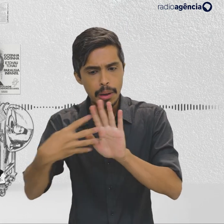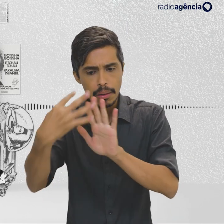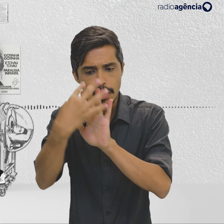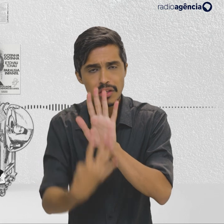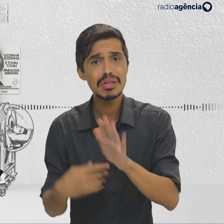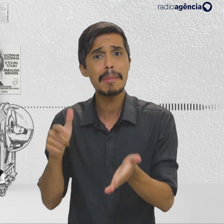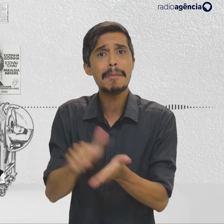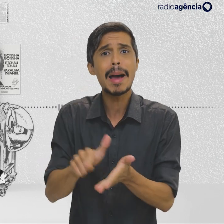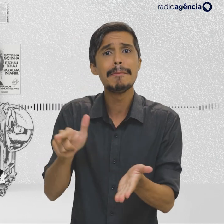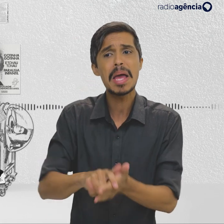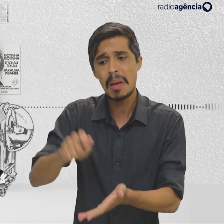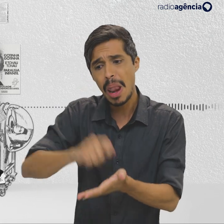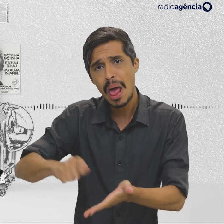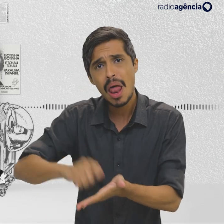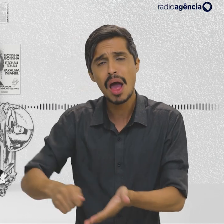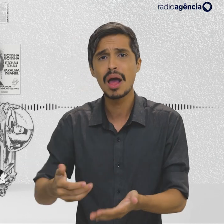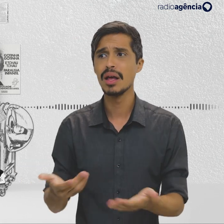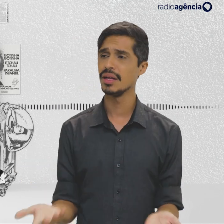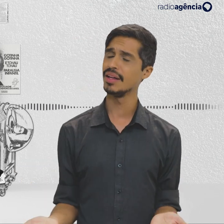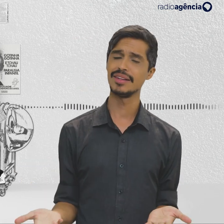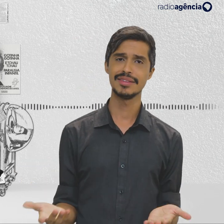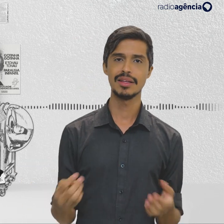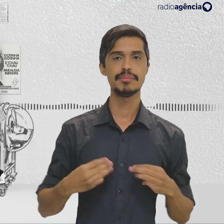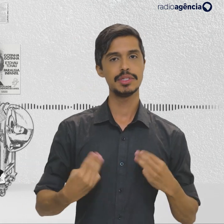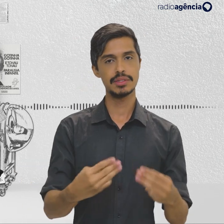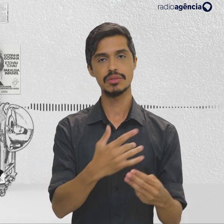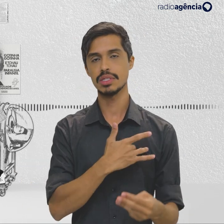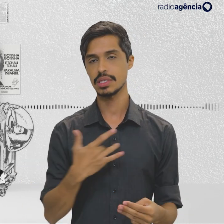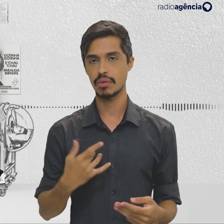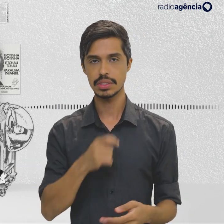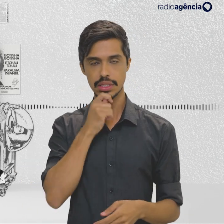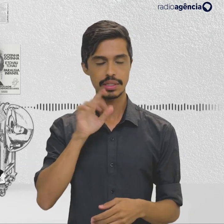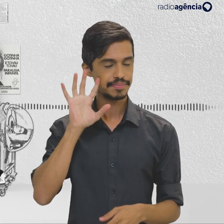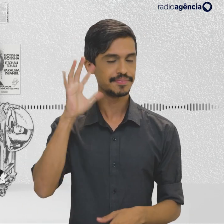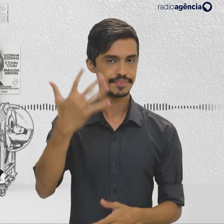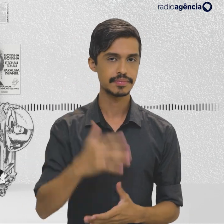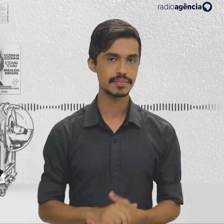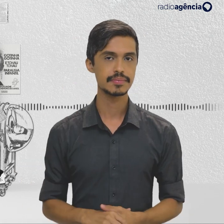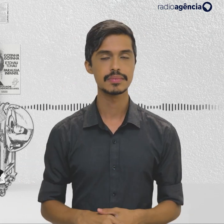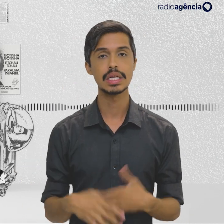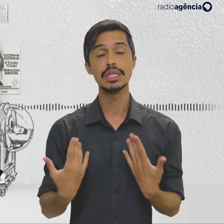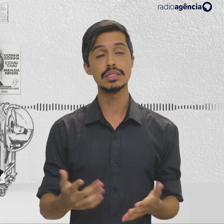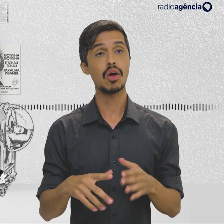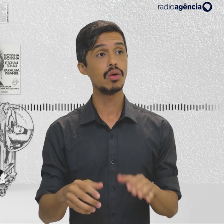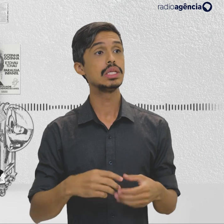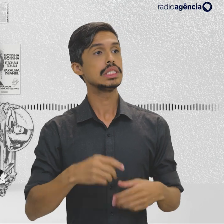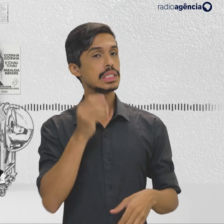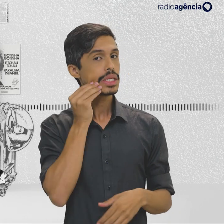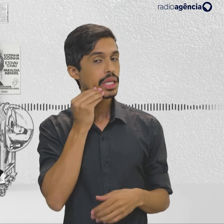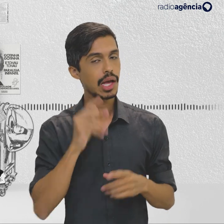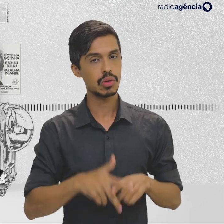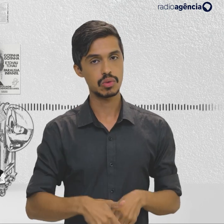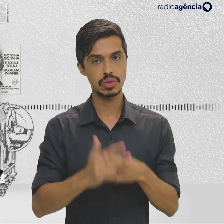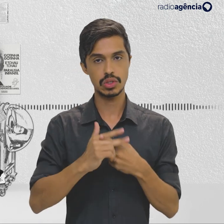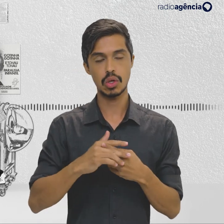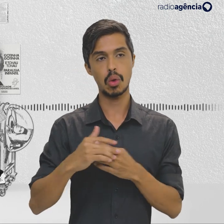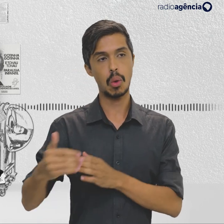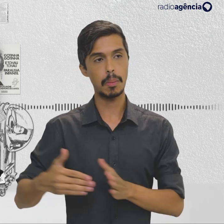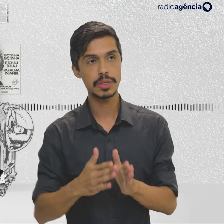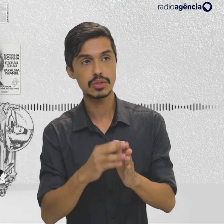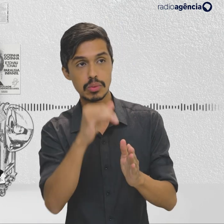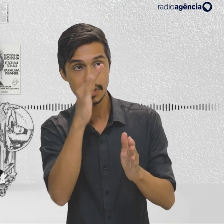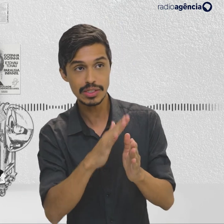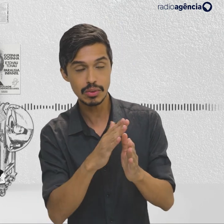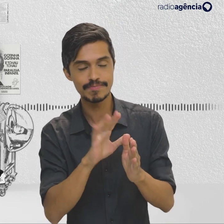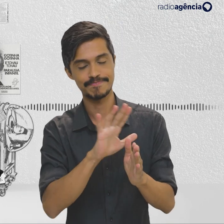pedaço de papel e o Ministério da Saúde Tá tomando conta mas além de tentar consertar o rumo que o